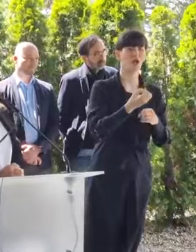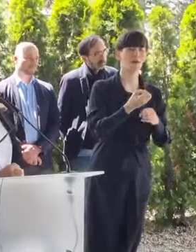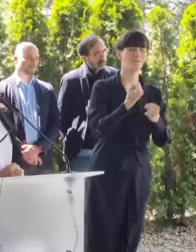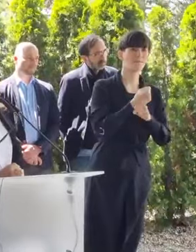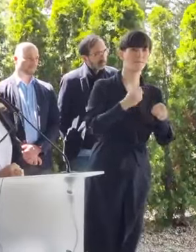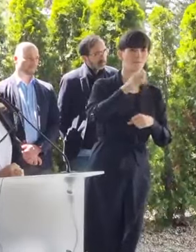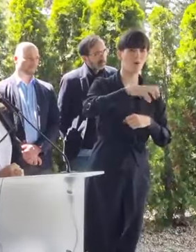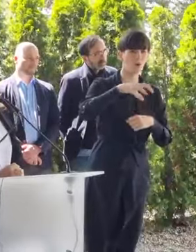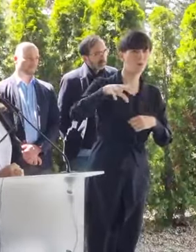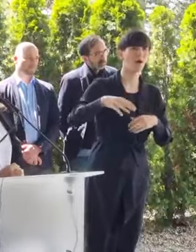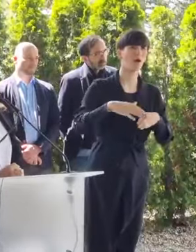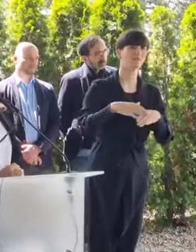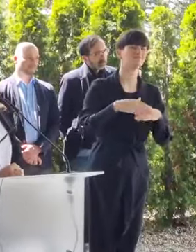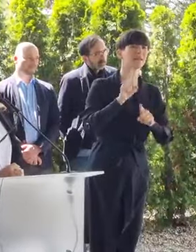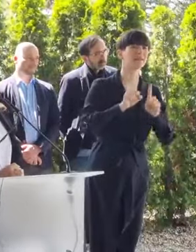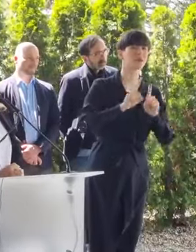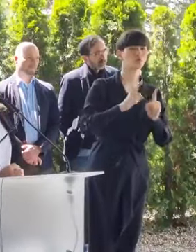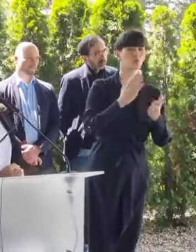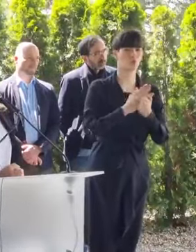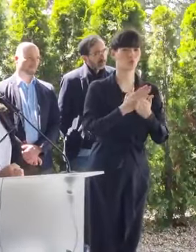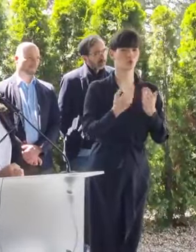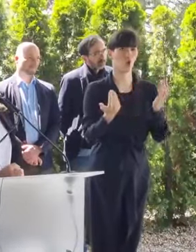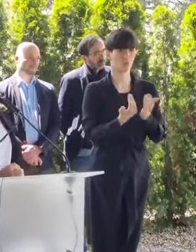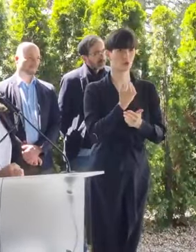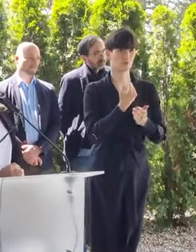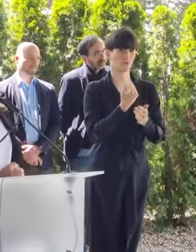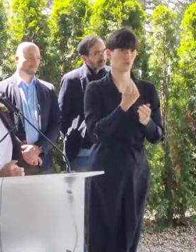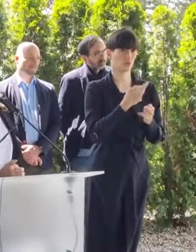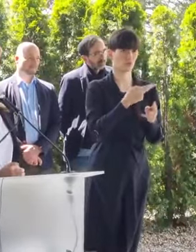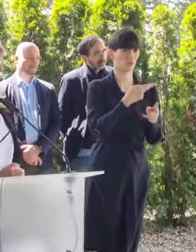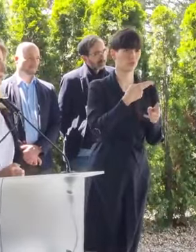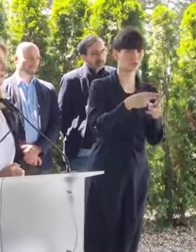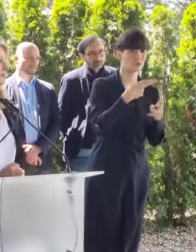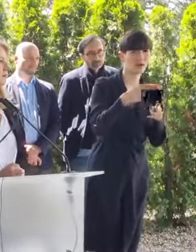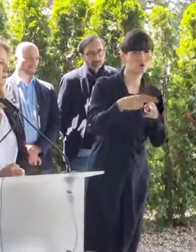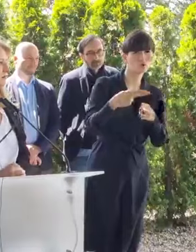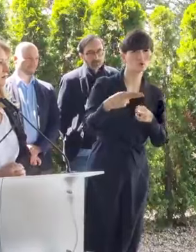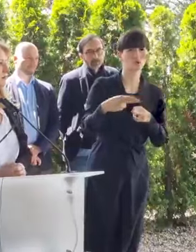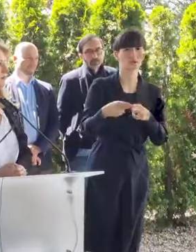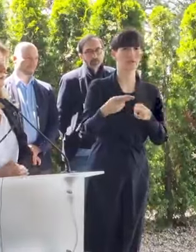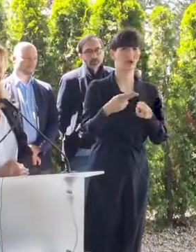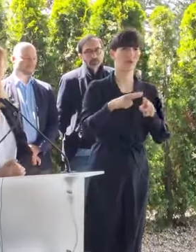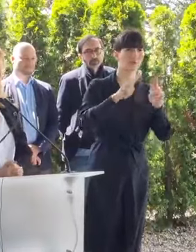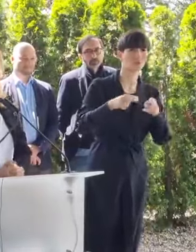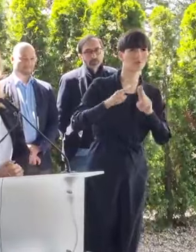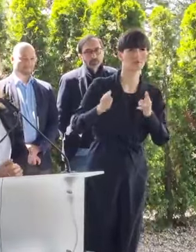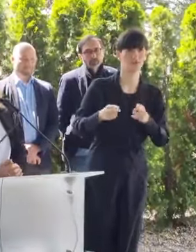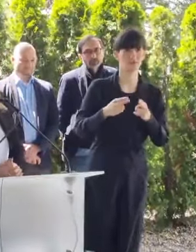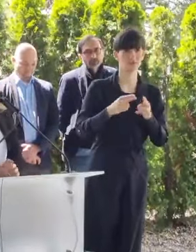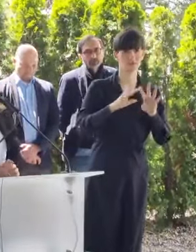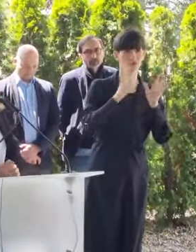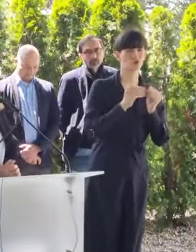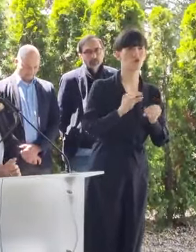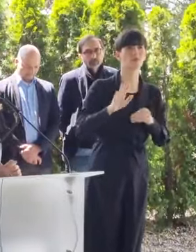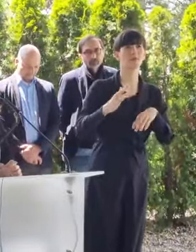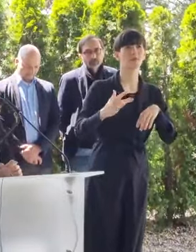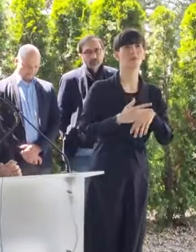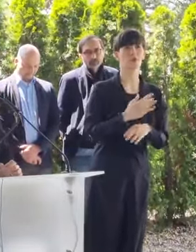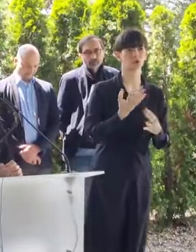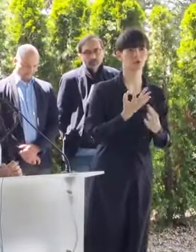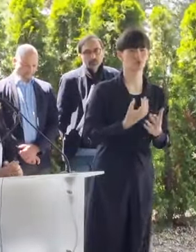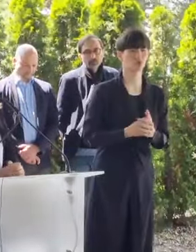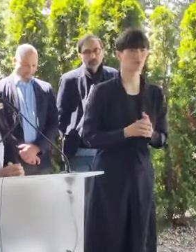rekonštrukcií. Mám pocit, že možno to bola aj pre vás veľmi emotívna cesta vlastne aj z tohto pohľadu. Určite áno, pretože